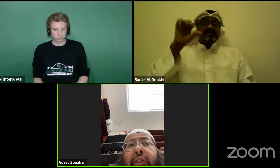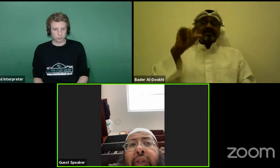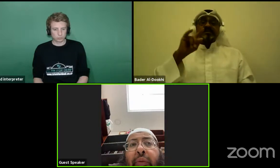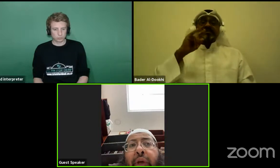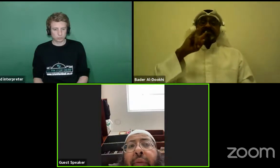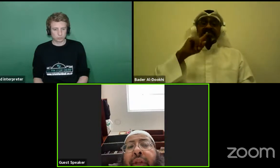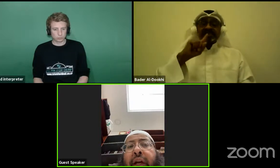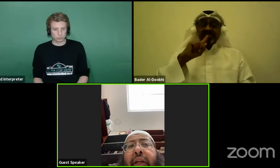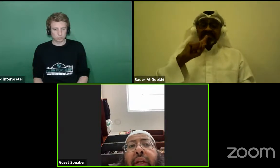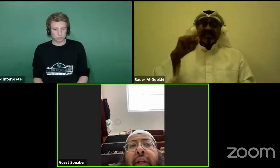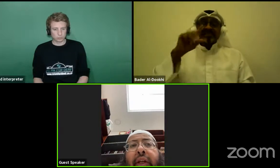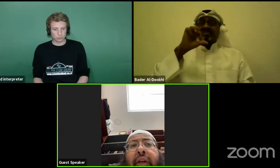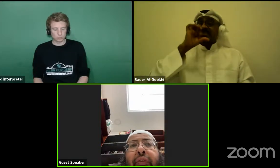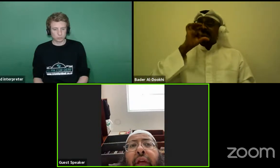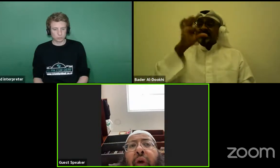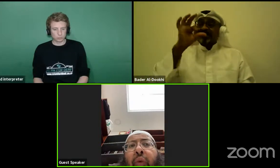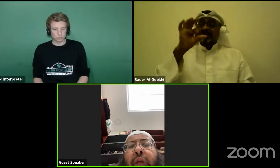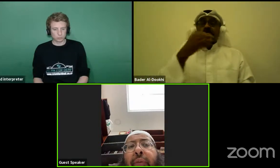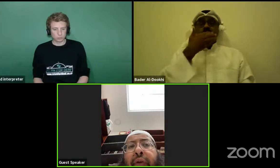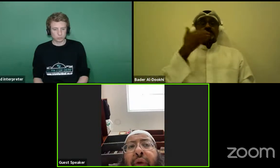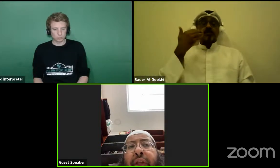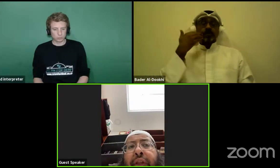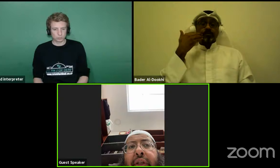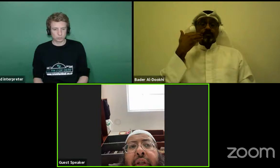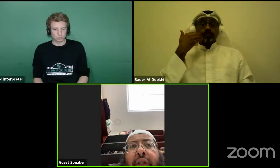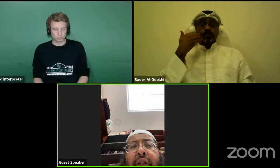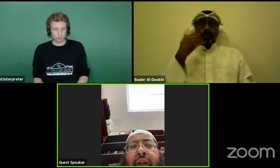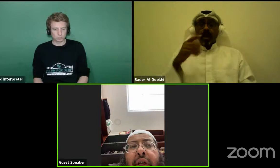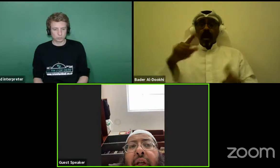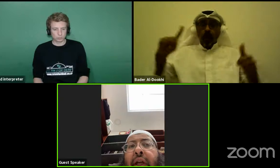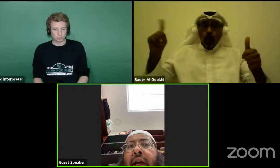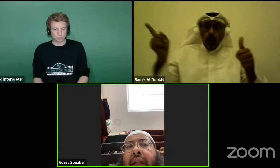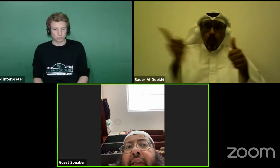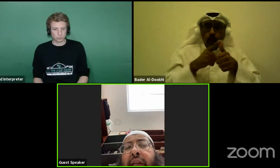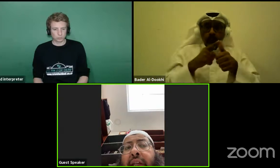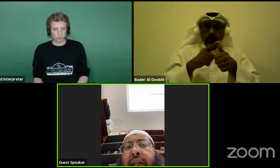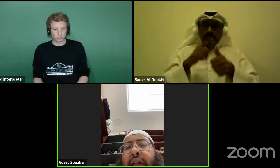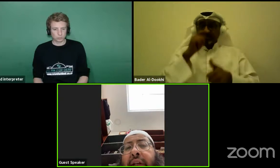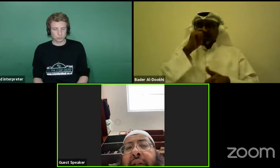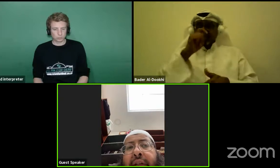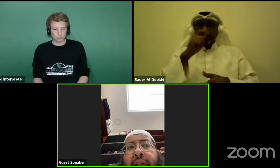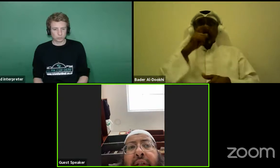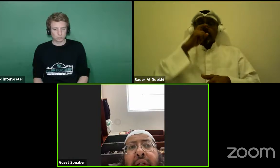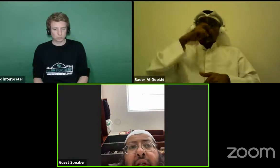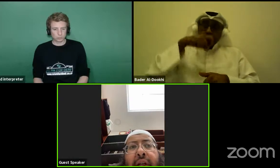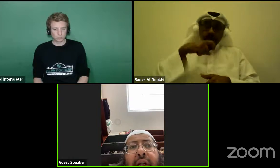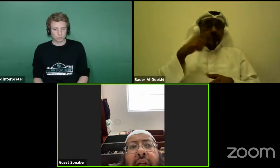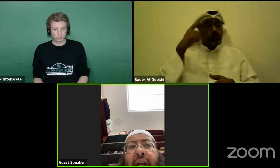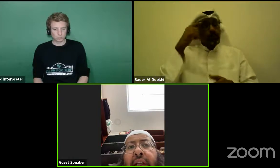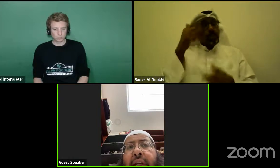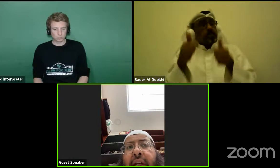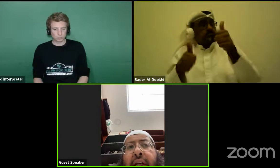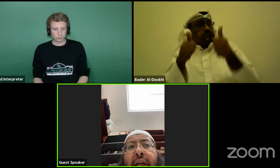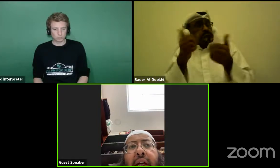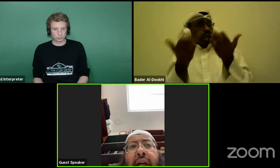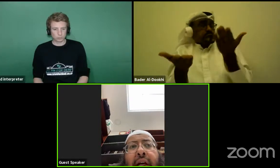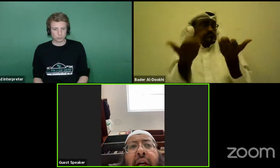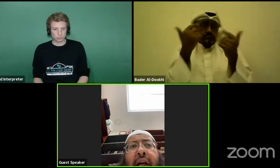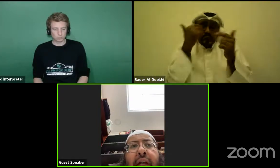وكان صوم رمضان في أول ما فرض على التخيير،